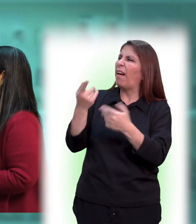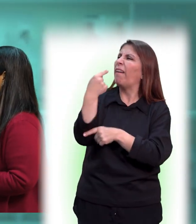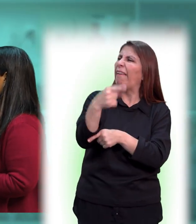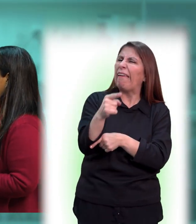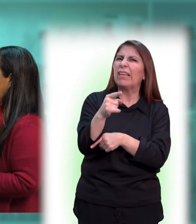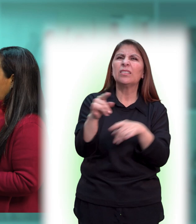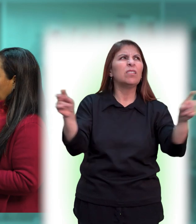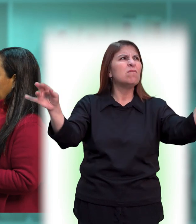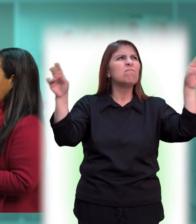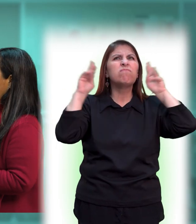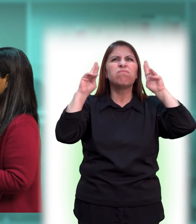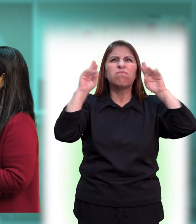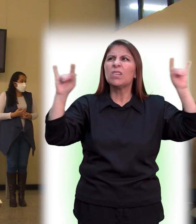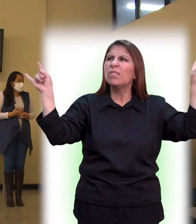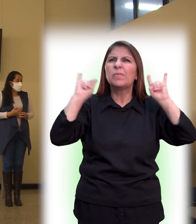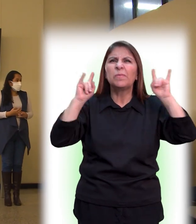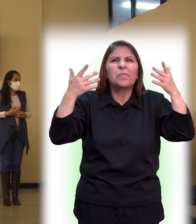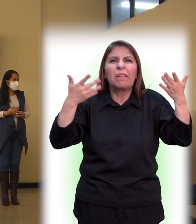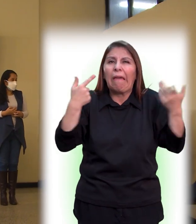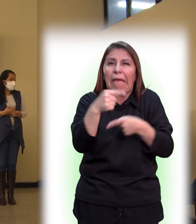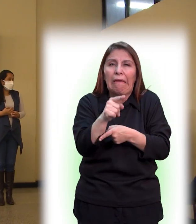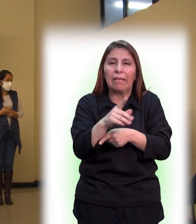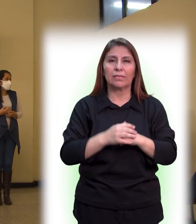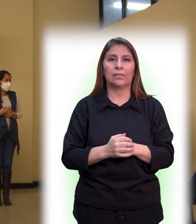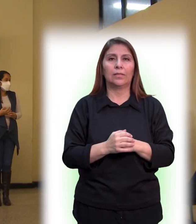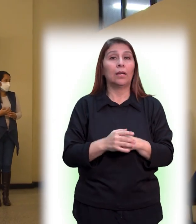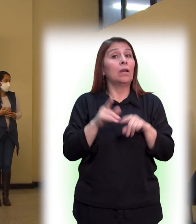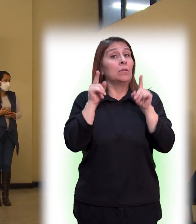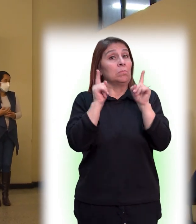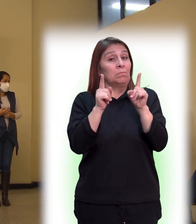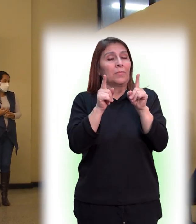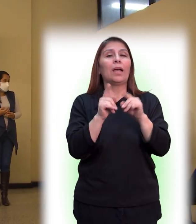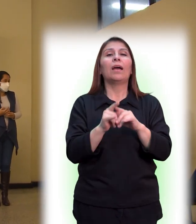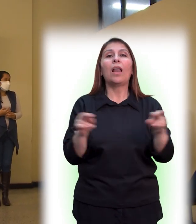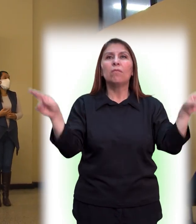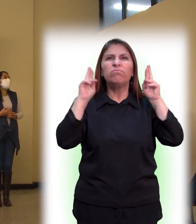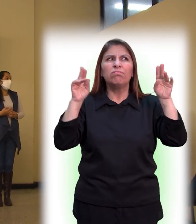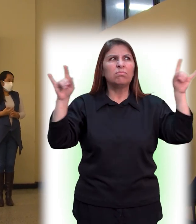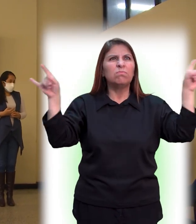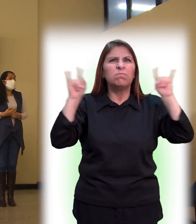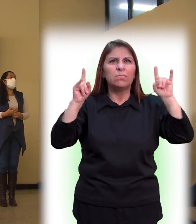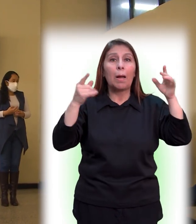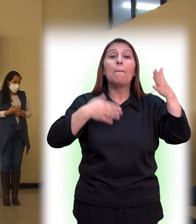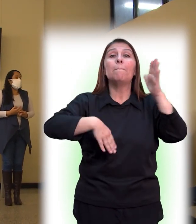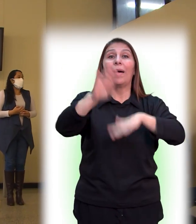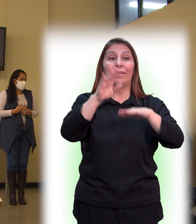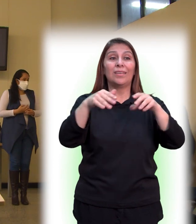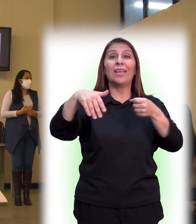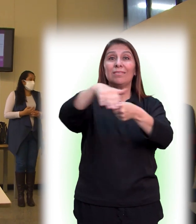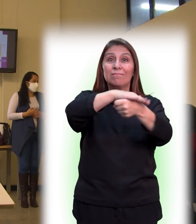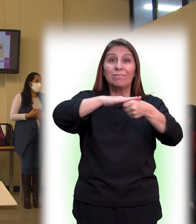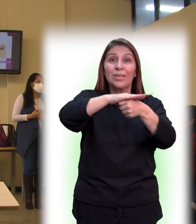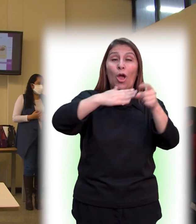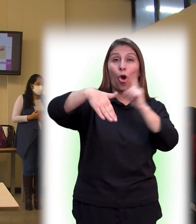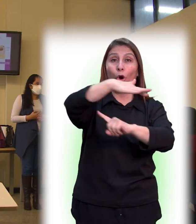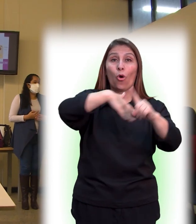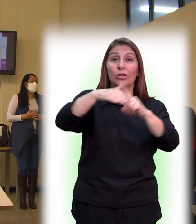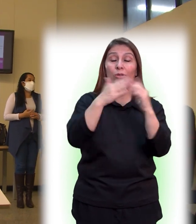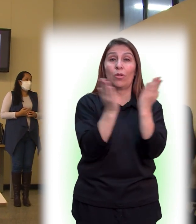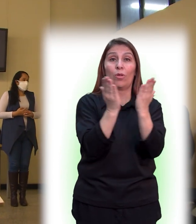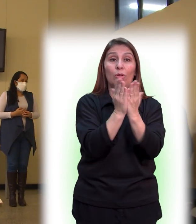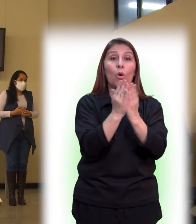¿qué es la contaminación auditiva? La contaminación auditiva, sobre todo en estos ambientes educativos, es cuando el